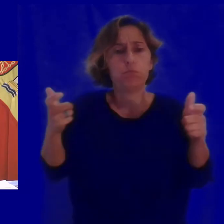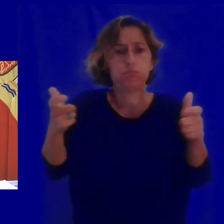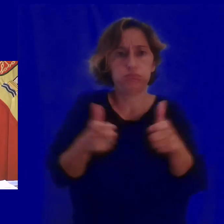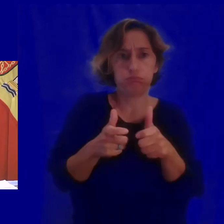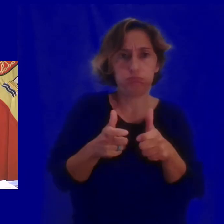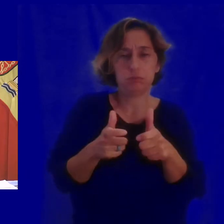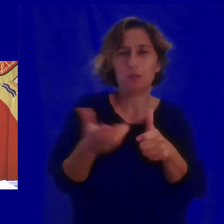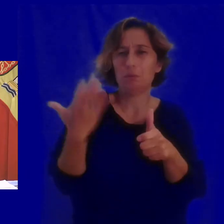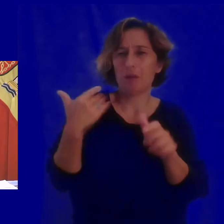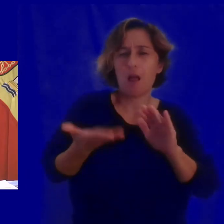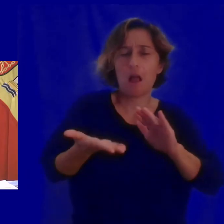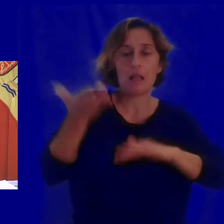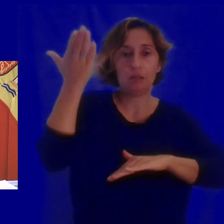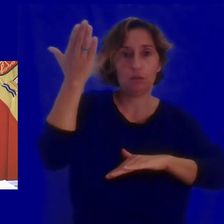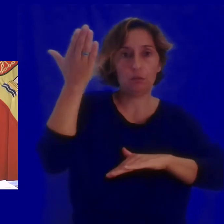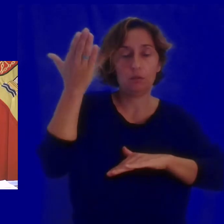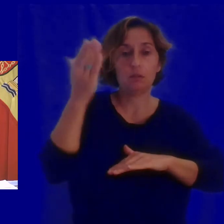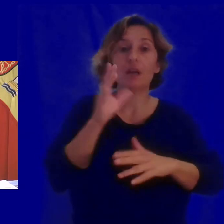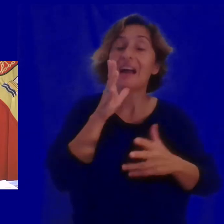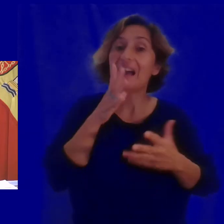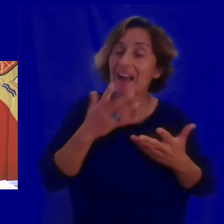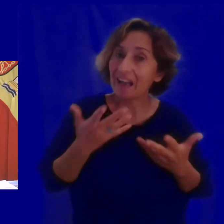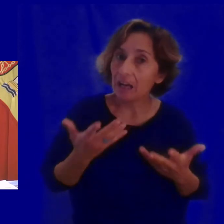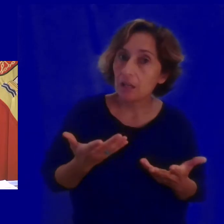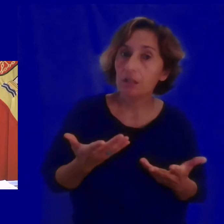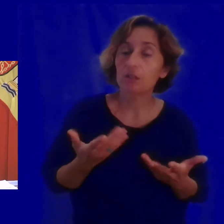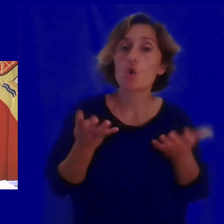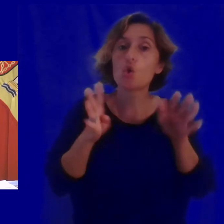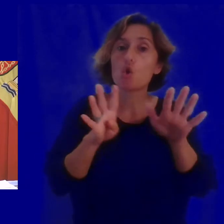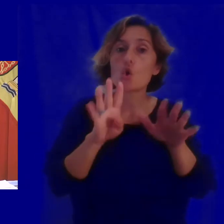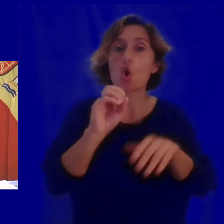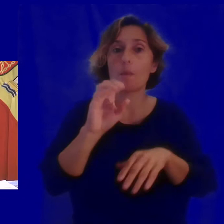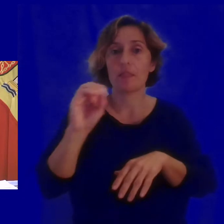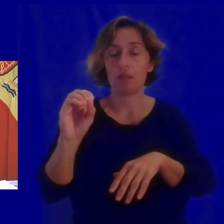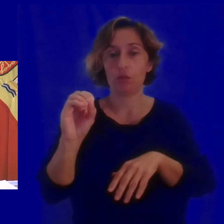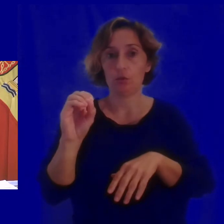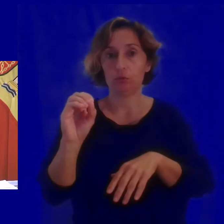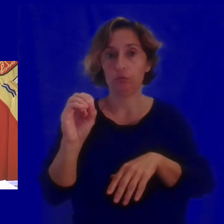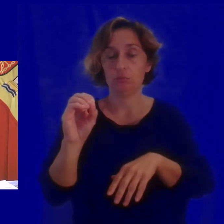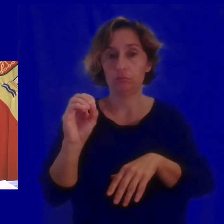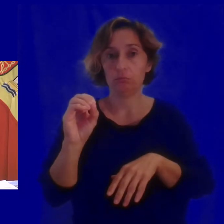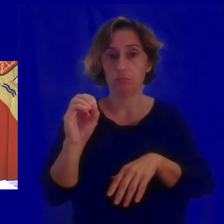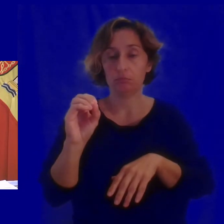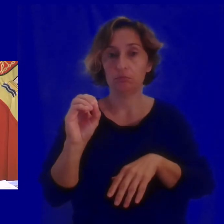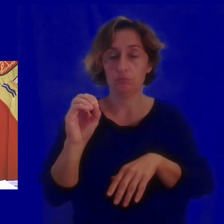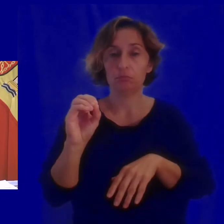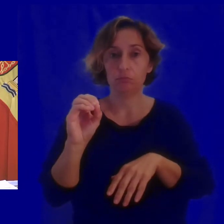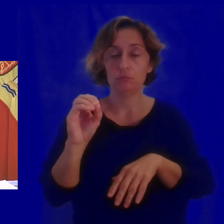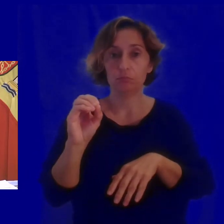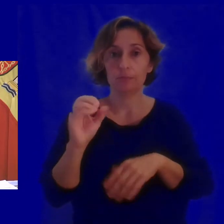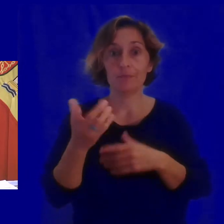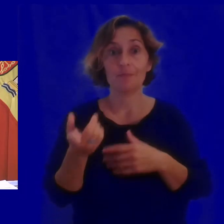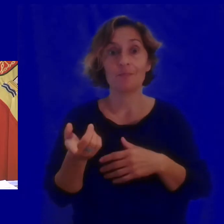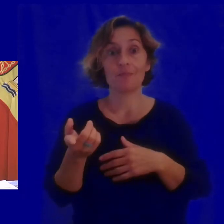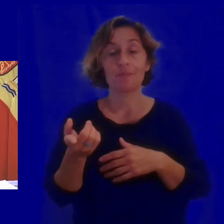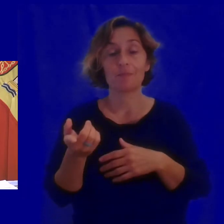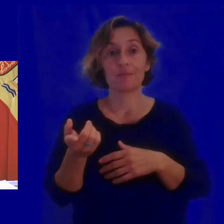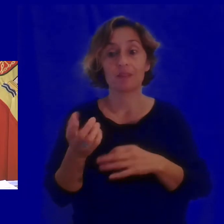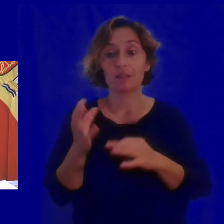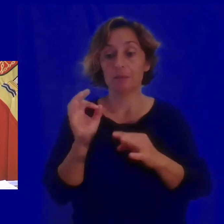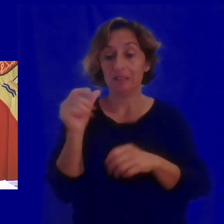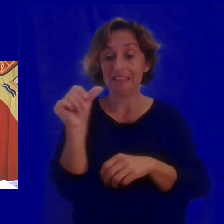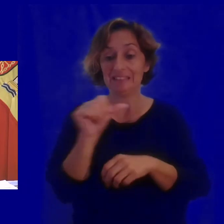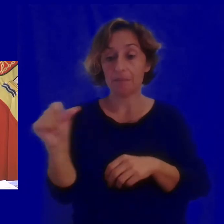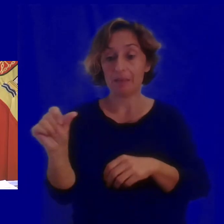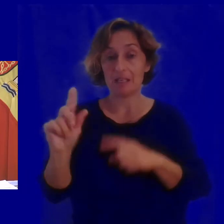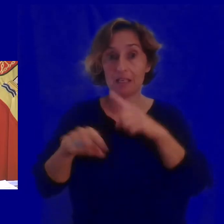estábamos muy altos, pero en este momento estamos en 900. En cuanto a esa misma incidencia en una